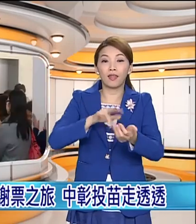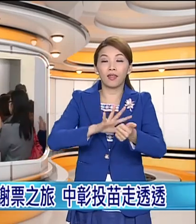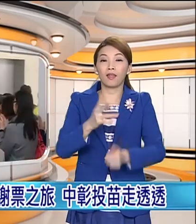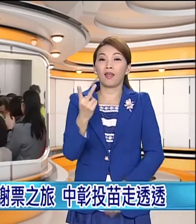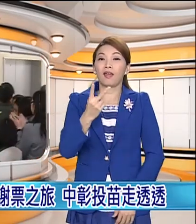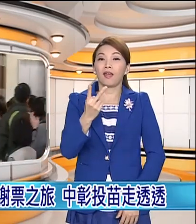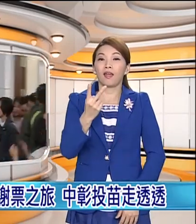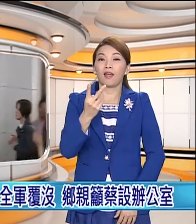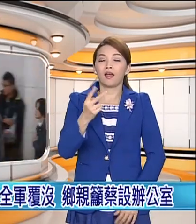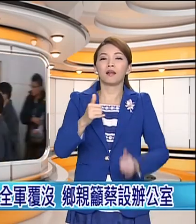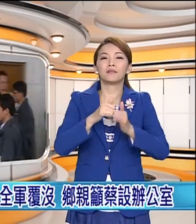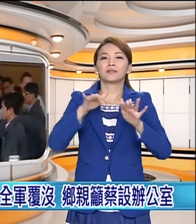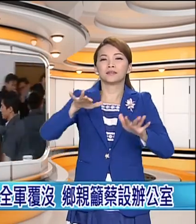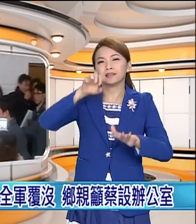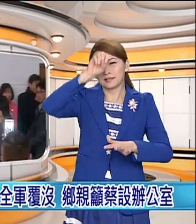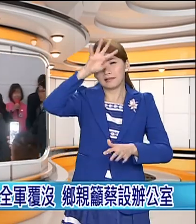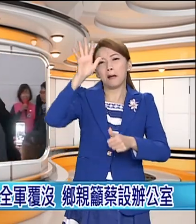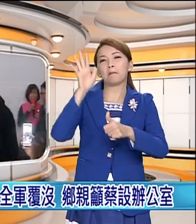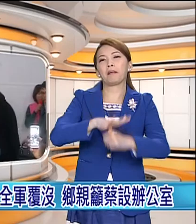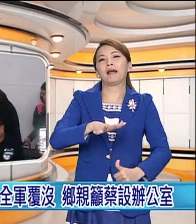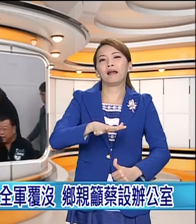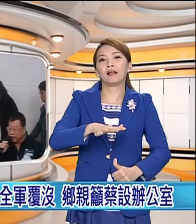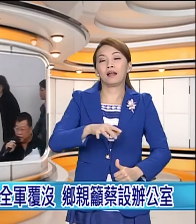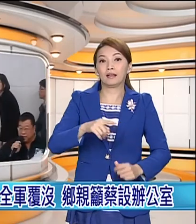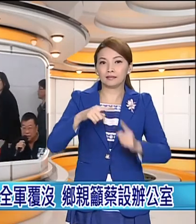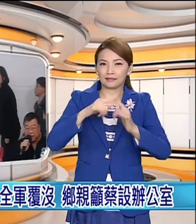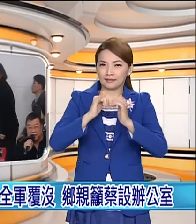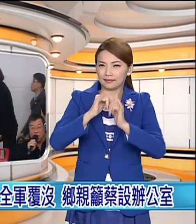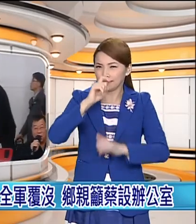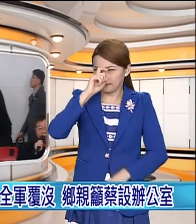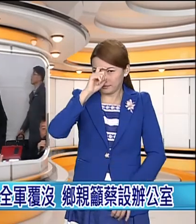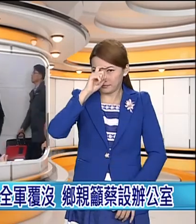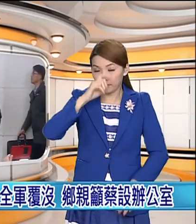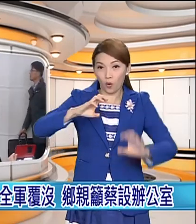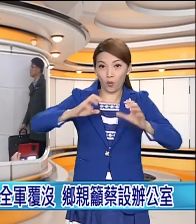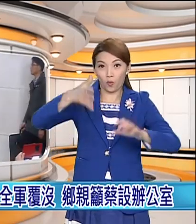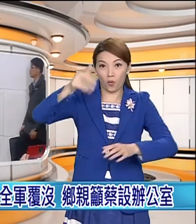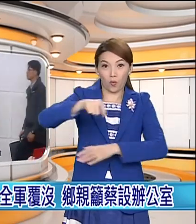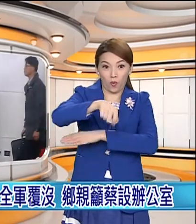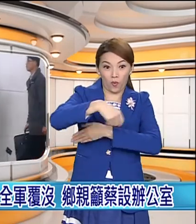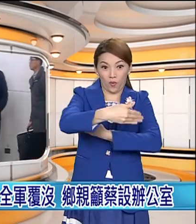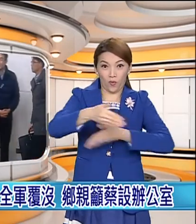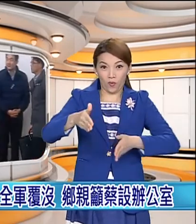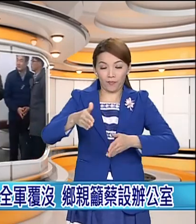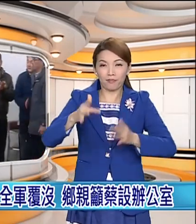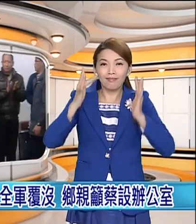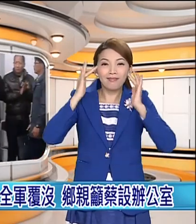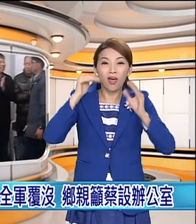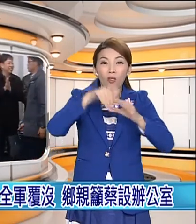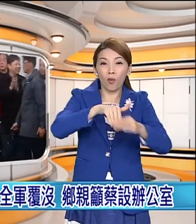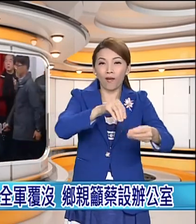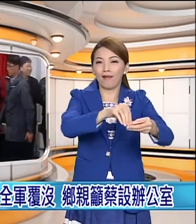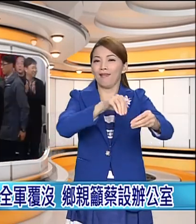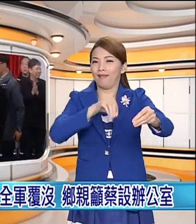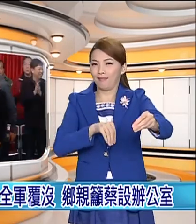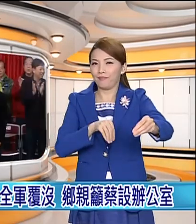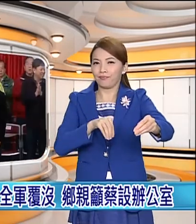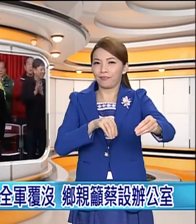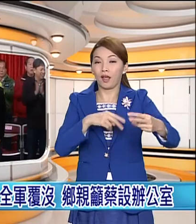投，由于民进党两席立委全军覆没，有民众就要求在南投设立总统